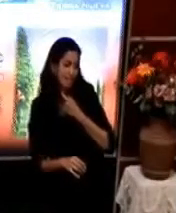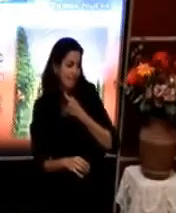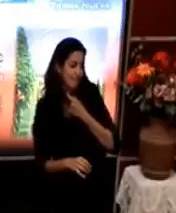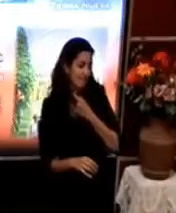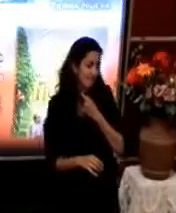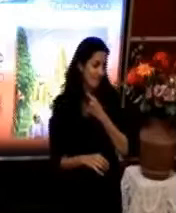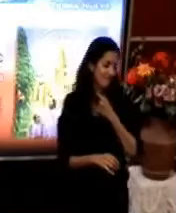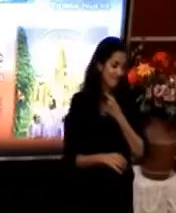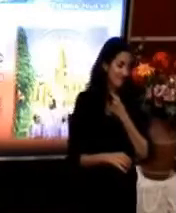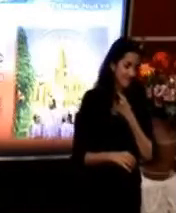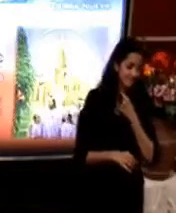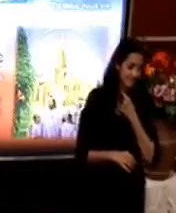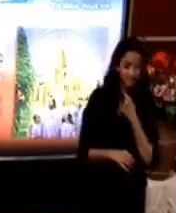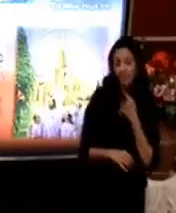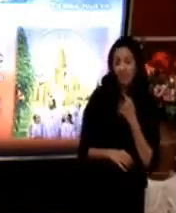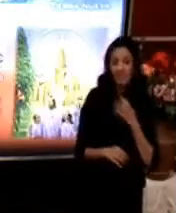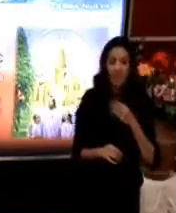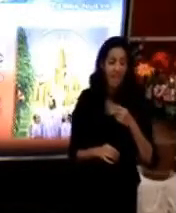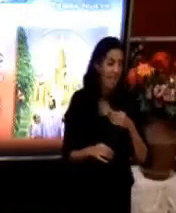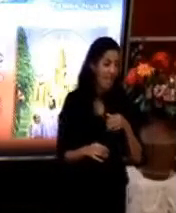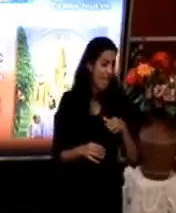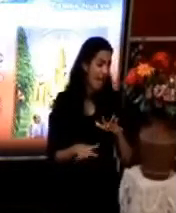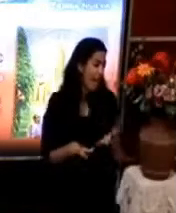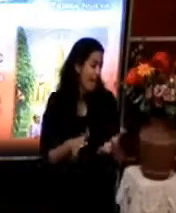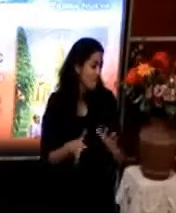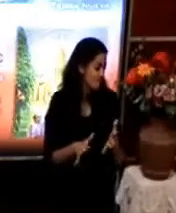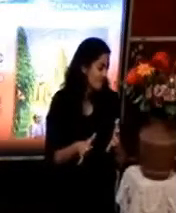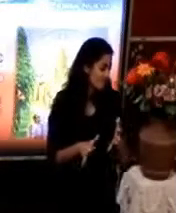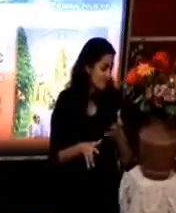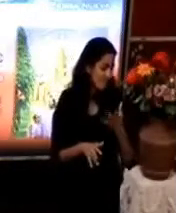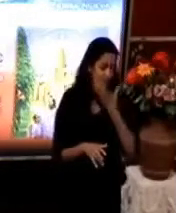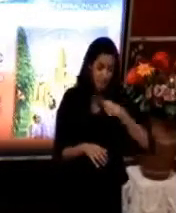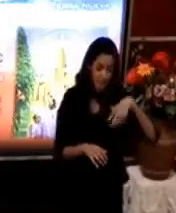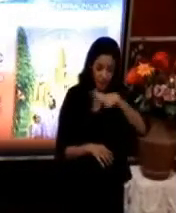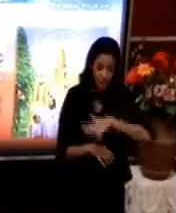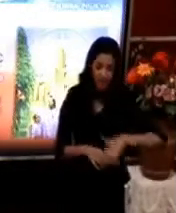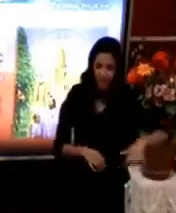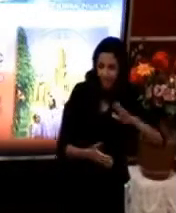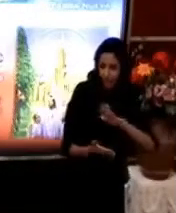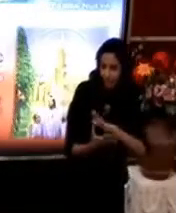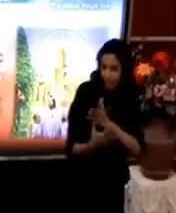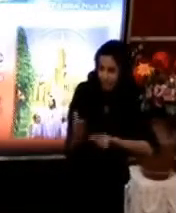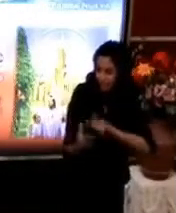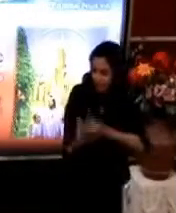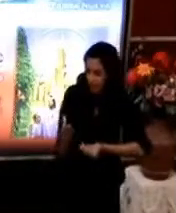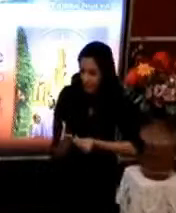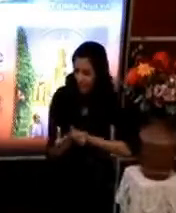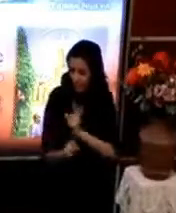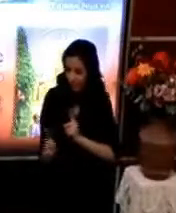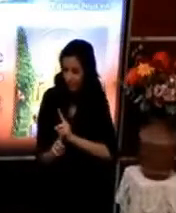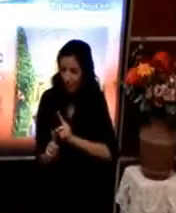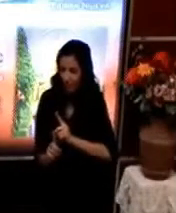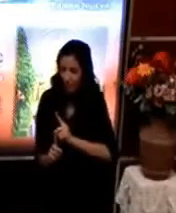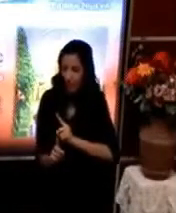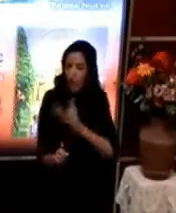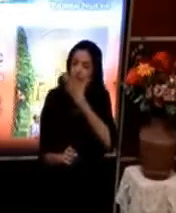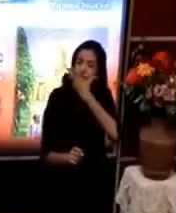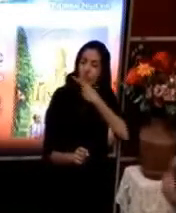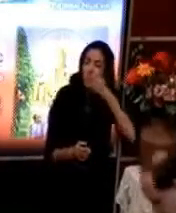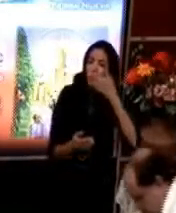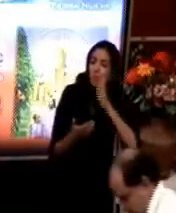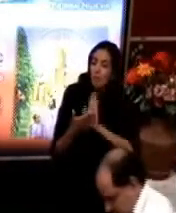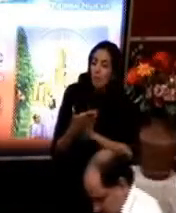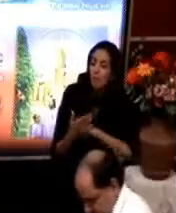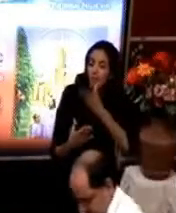hoy. Las promesas de Dios no van a fracasar. El hombre es el que fracasa. El hombre es